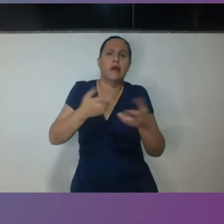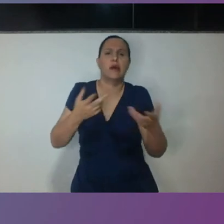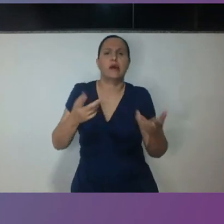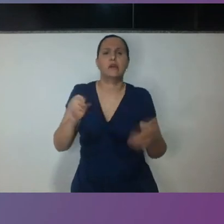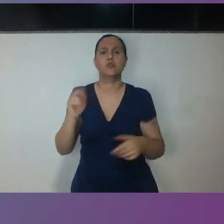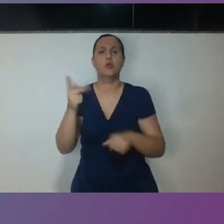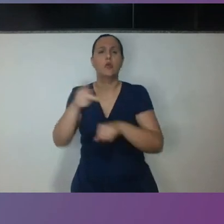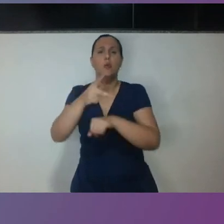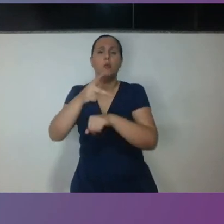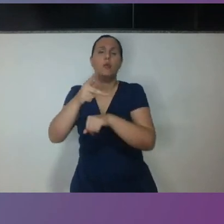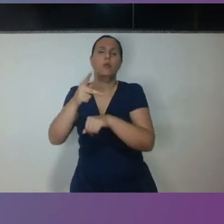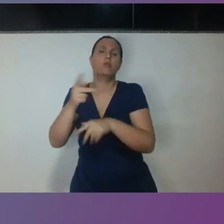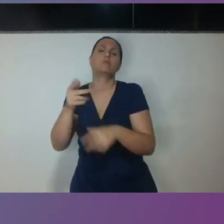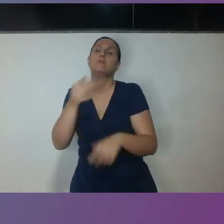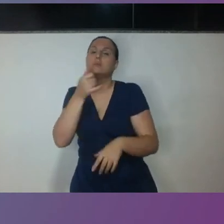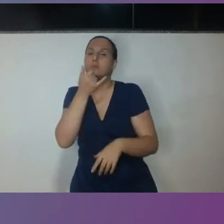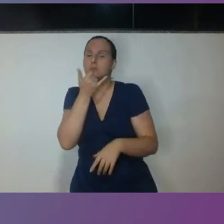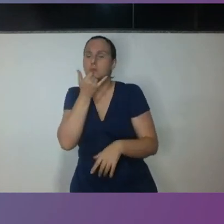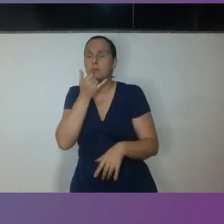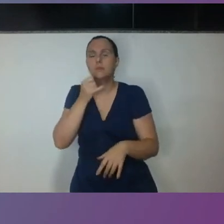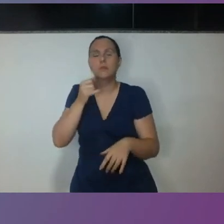Paris é a cidade-luz.